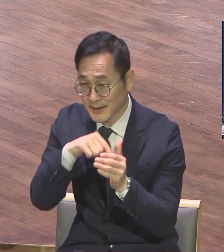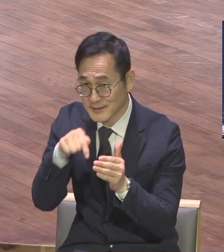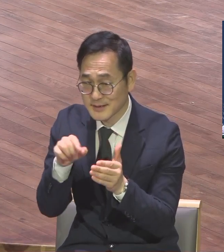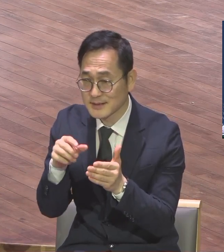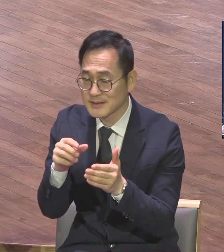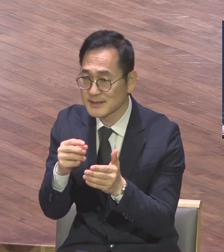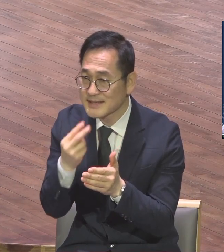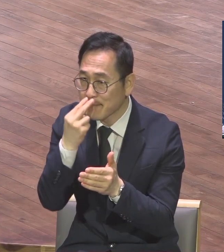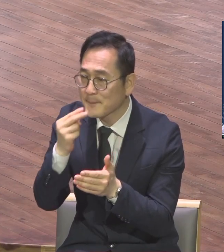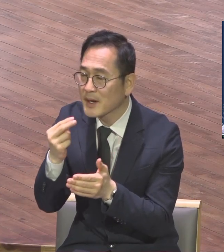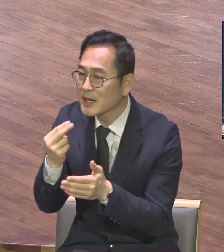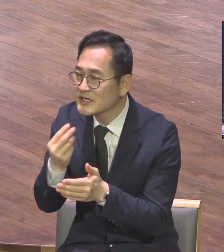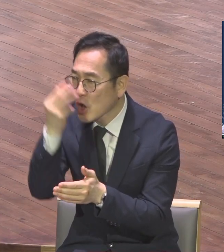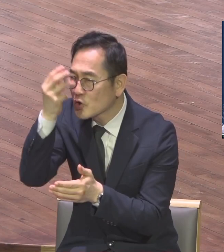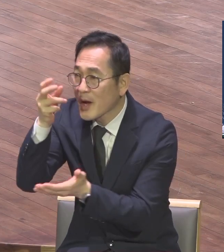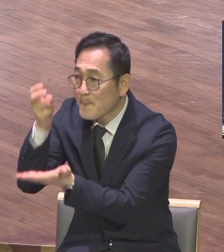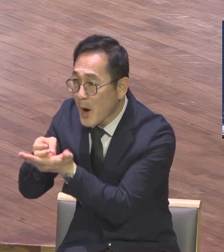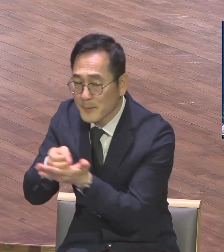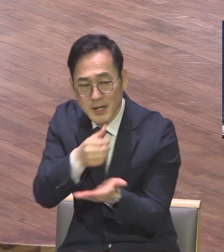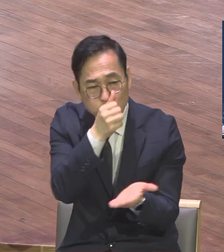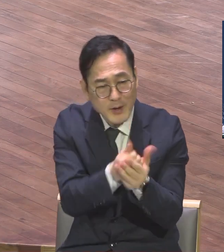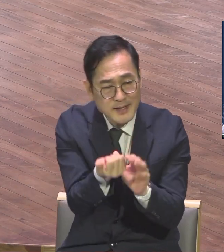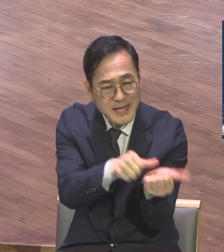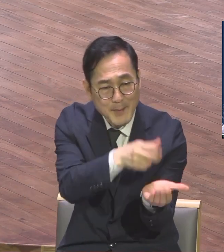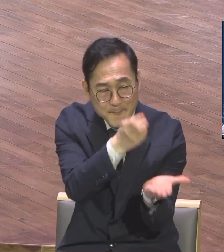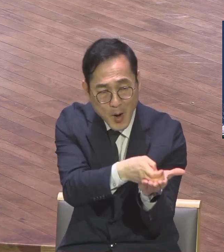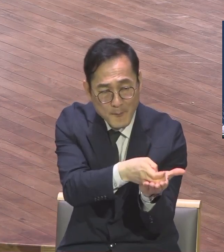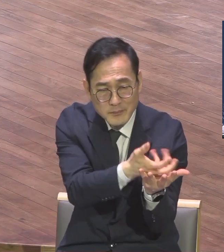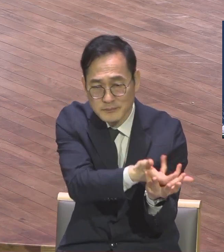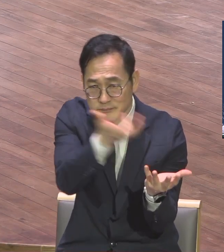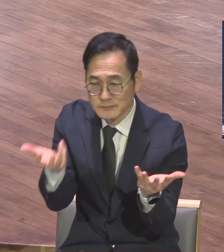법이 죄와 사망의